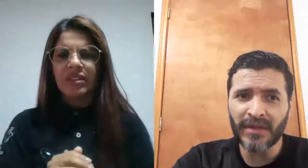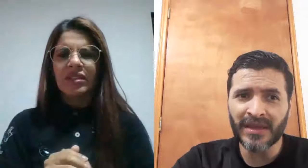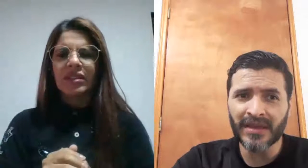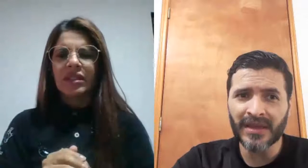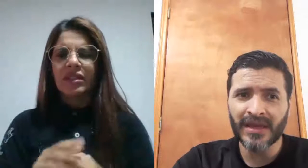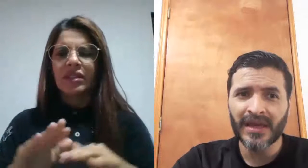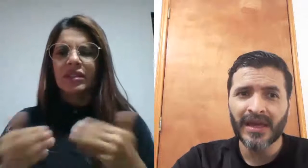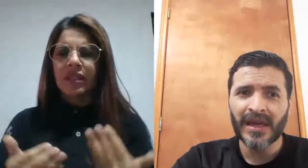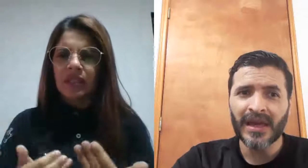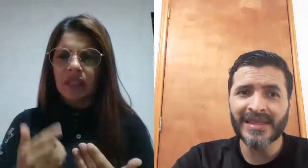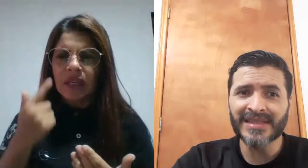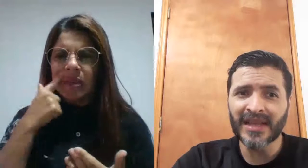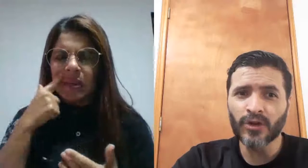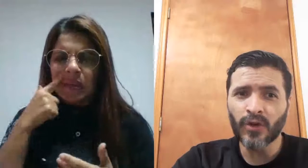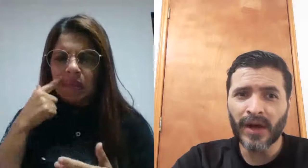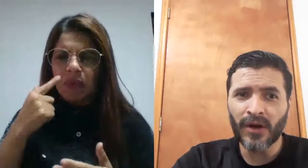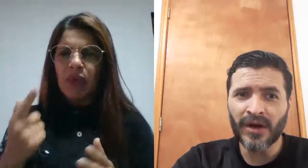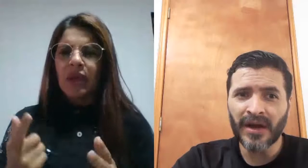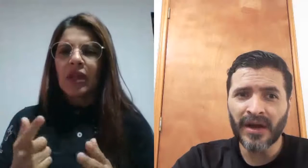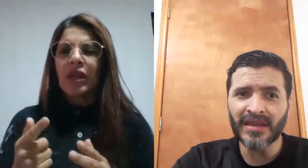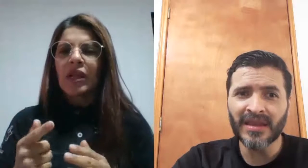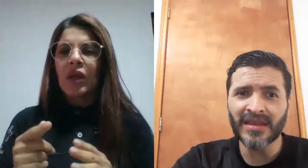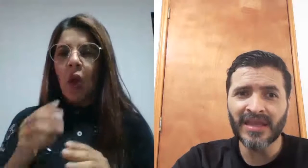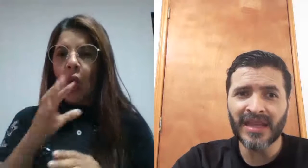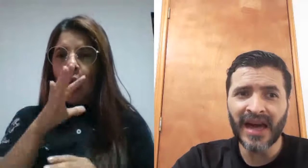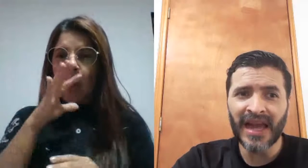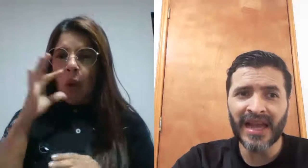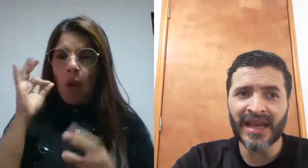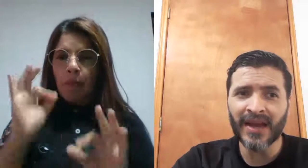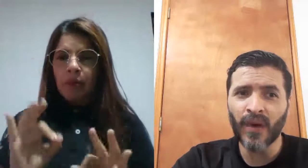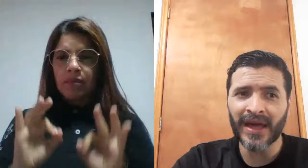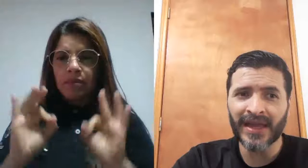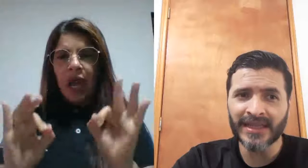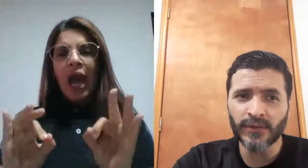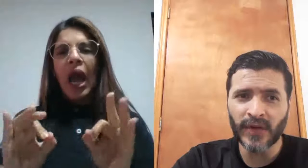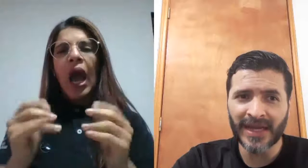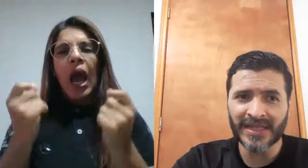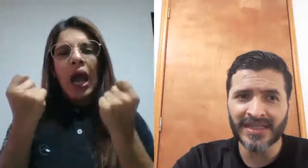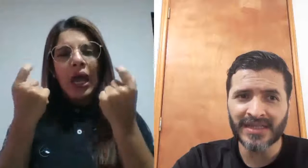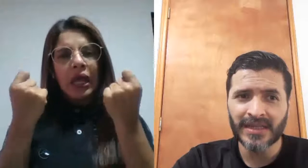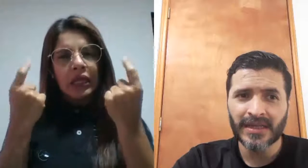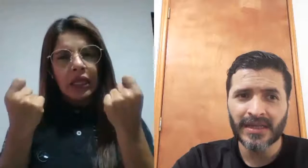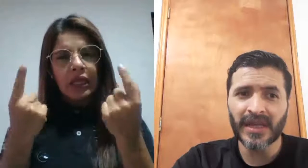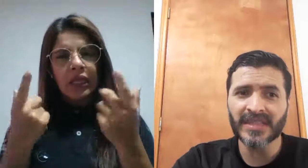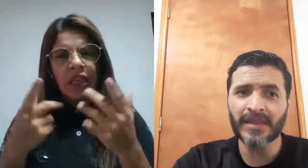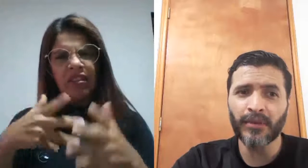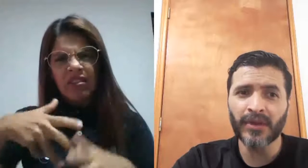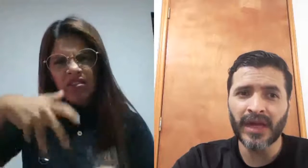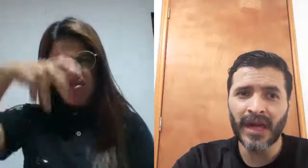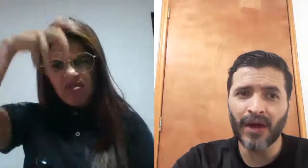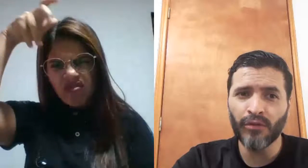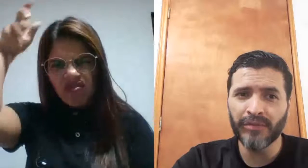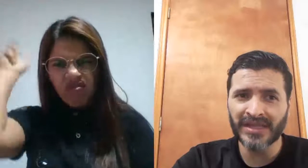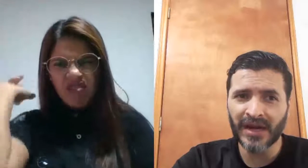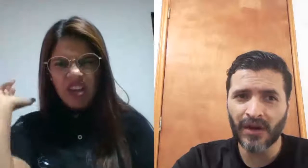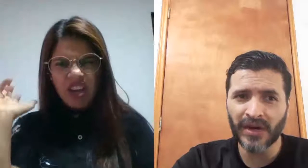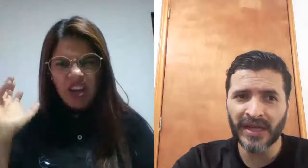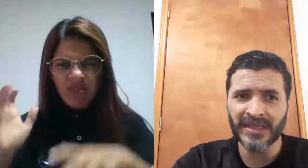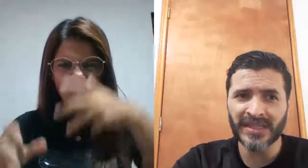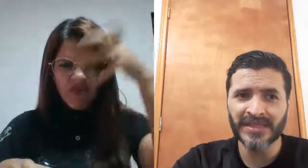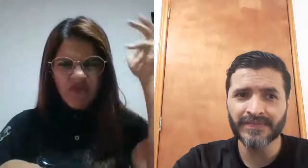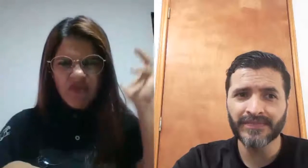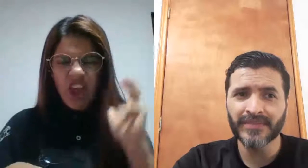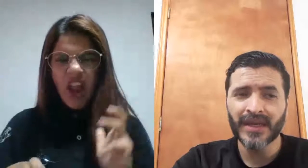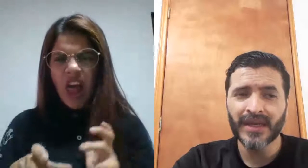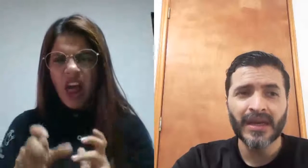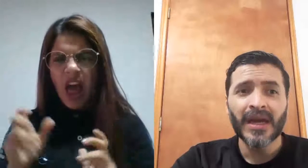tratarlas continuamente, el santo varón entendía el lenguaje de las fieras y hasta podía conversar